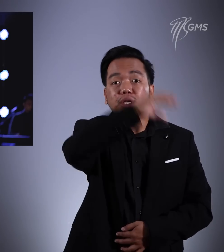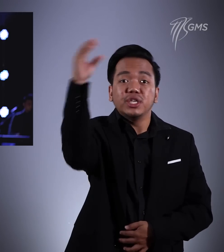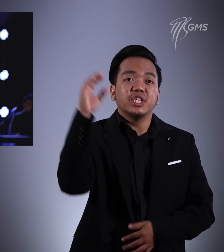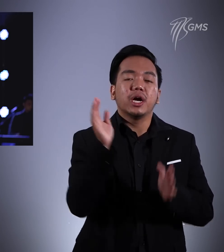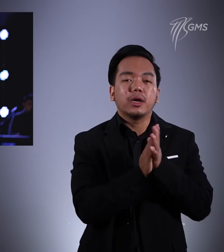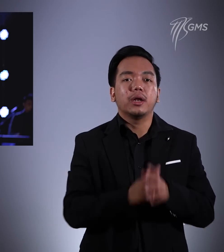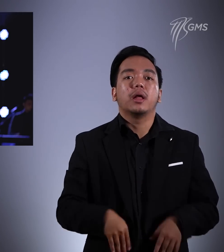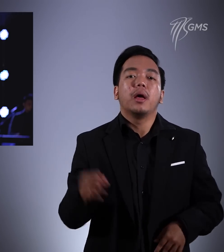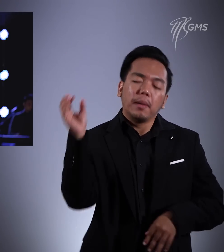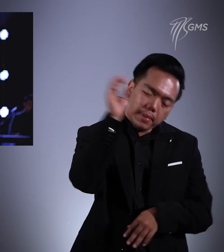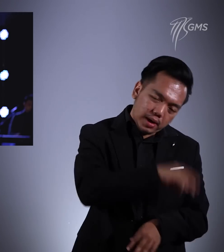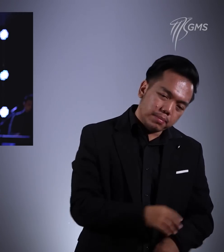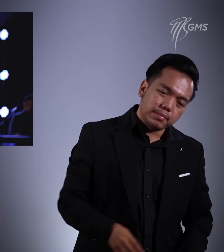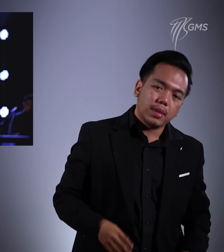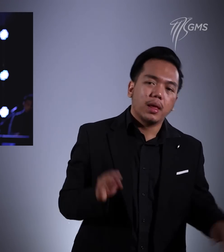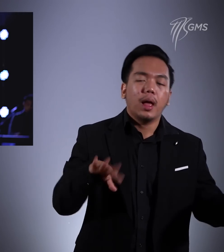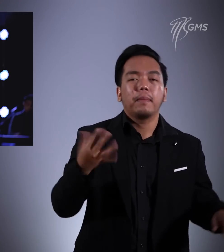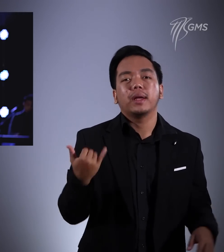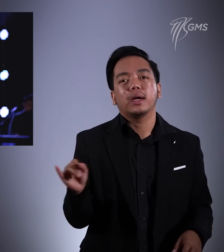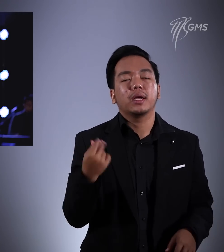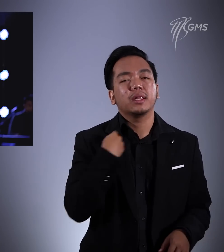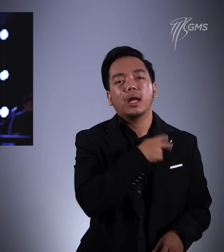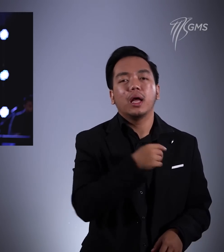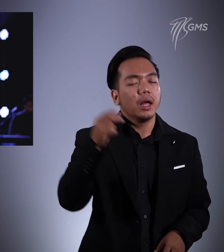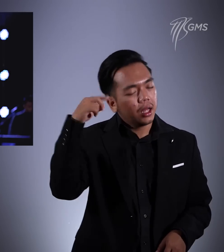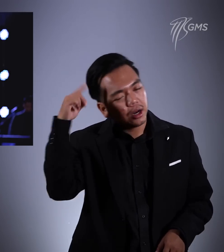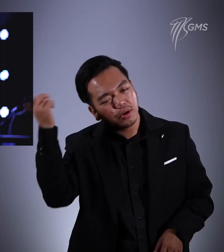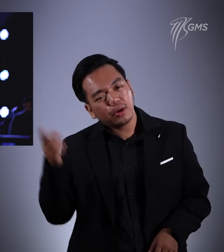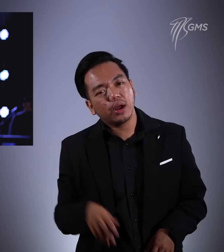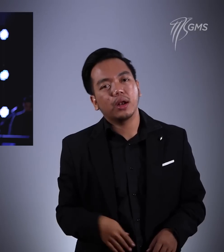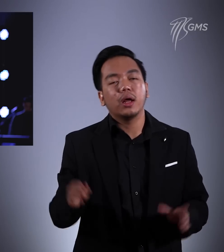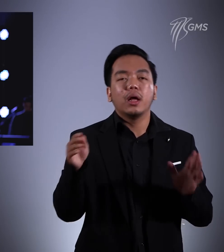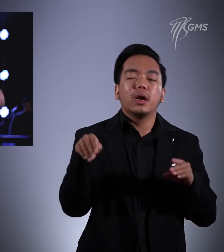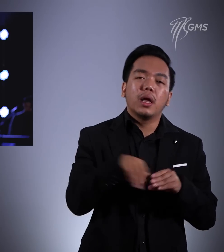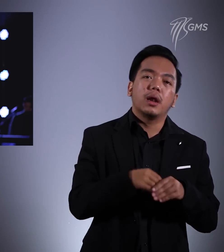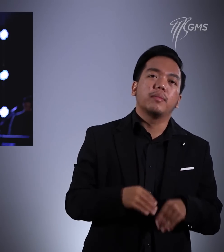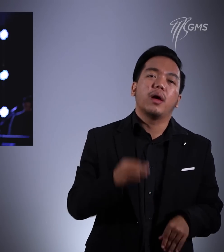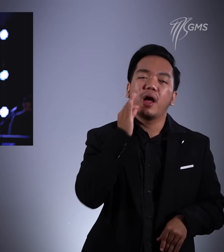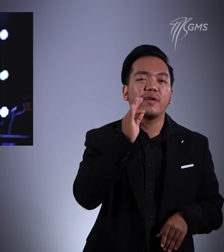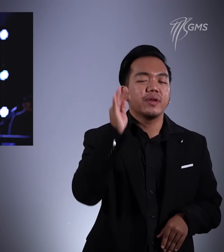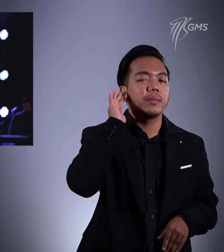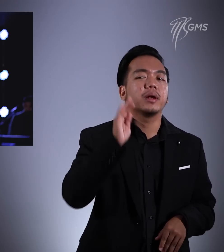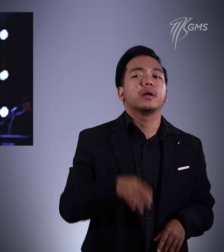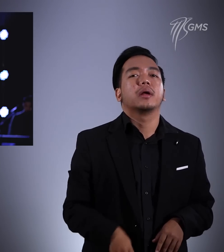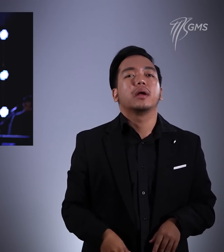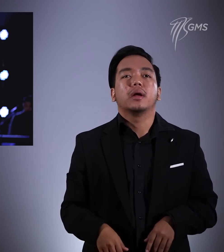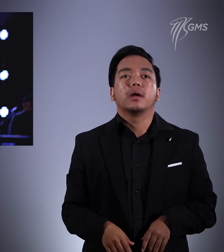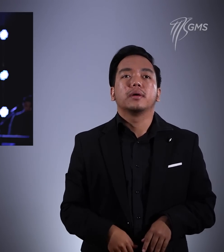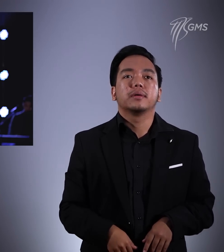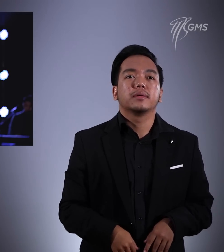Apa yang kita renungkan dari firman? Salah satunya kemenangan. Apa yang Tuhan lakukan di masa lalu? Kami telah mendengar perbuatanmu ajaib di masa lalu.